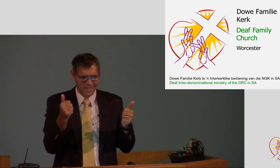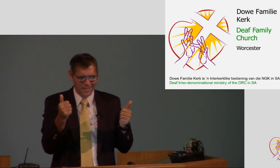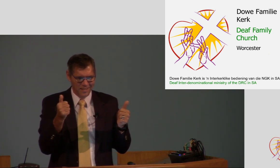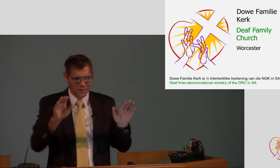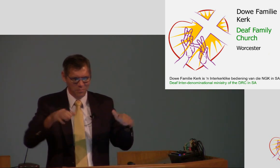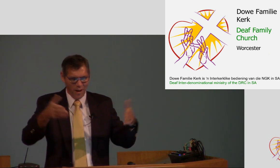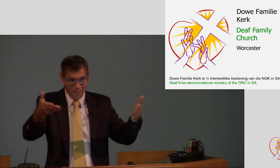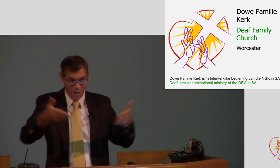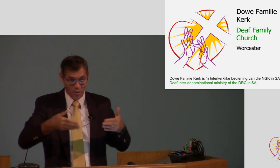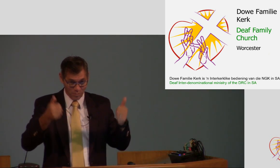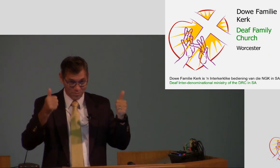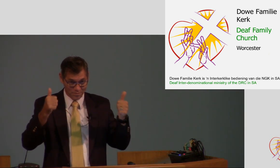Baie welkom.